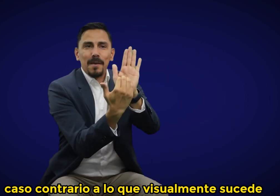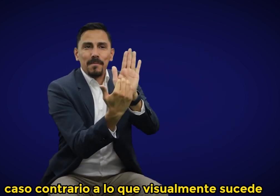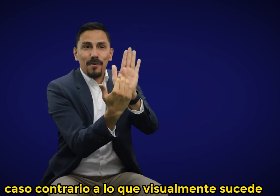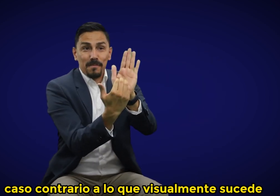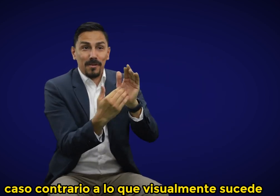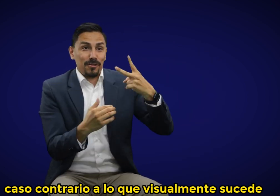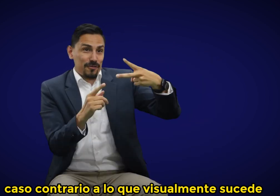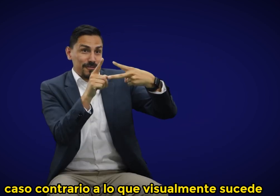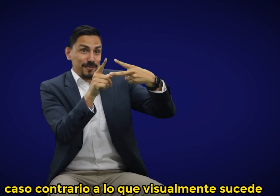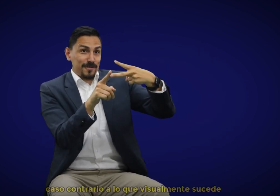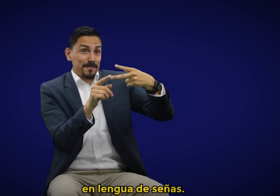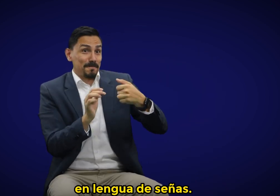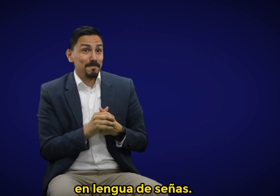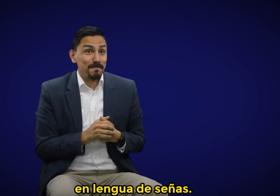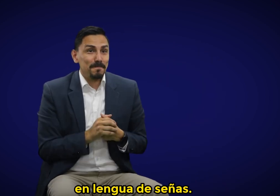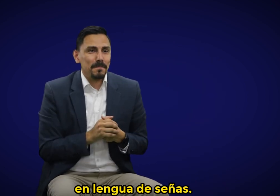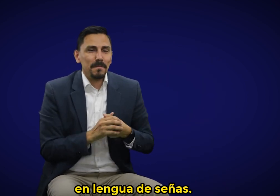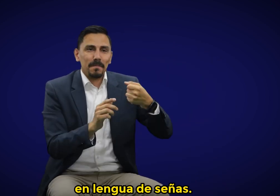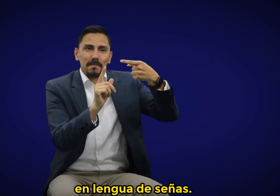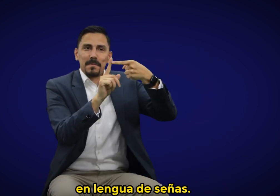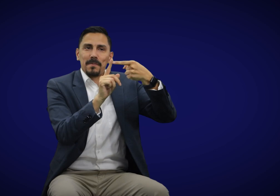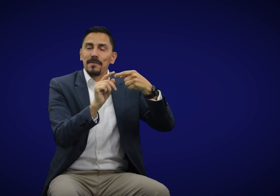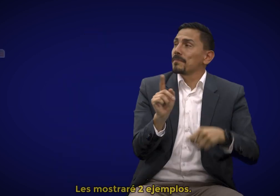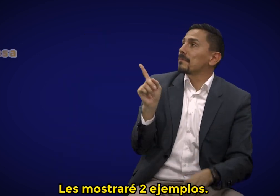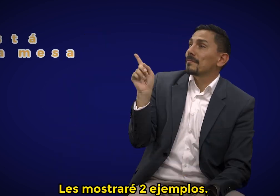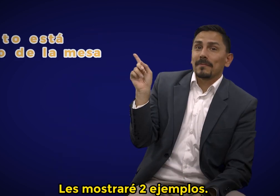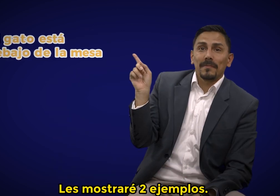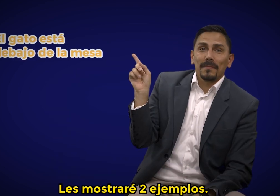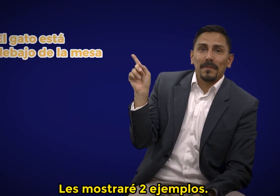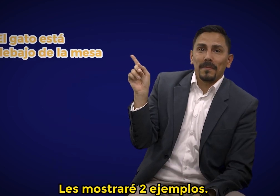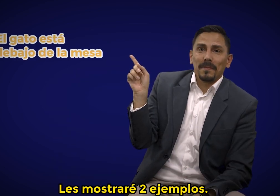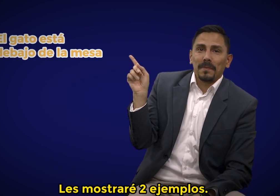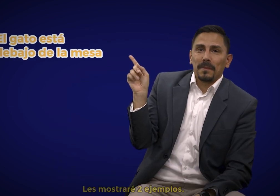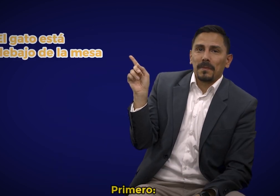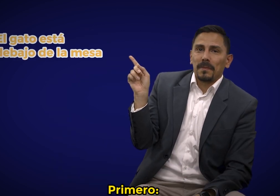a lo que visualmente sucede en lengua de señas. Les mostraré dos ejemplos. Primero,